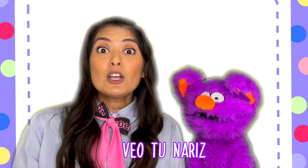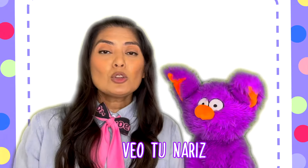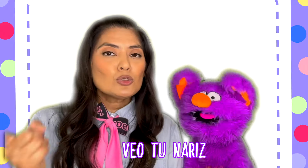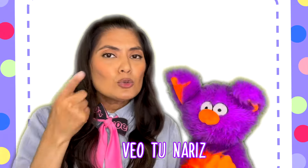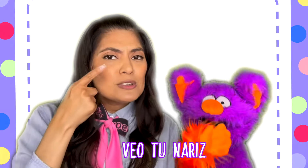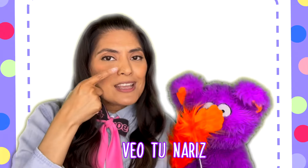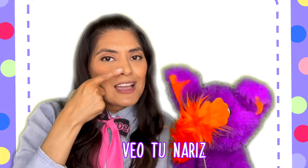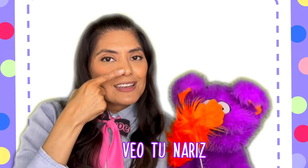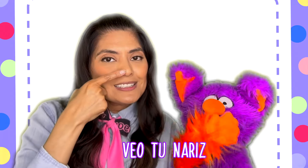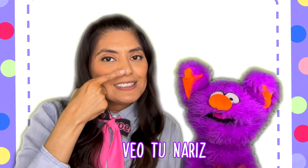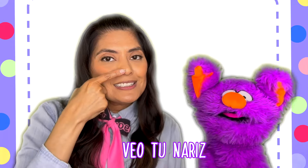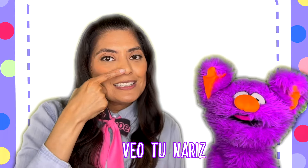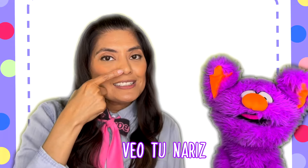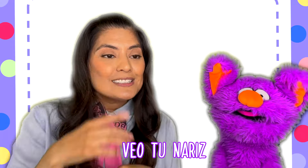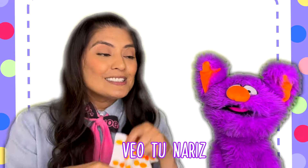tu nariz.